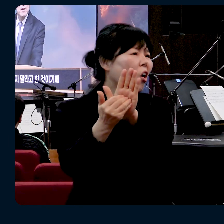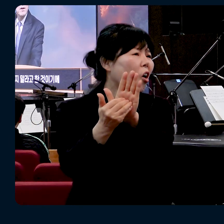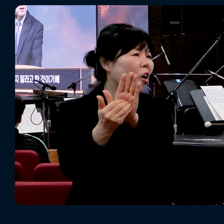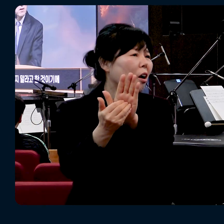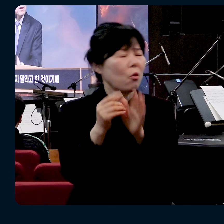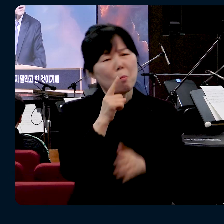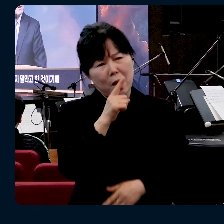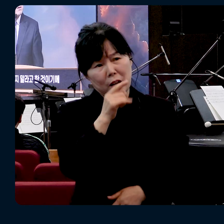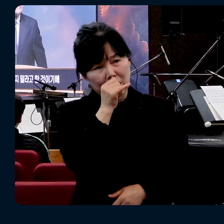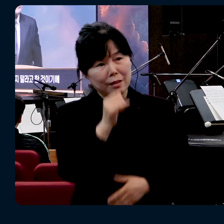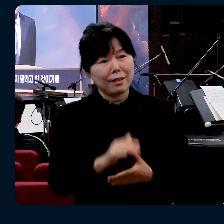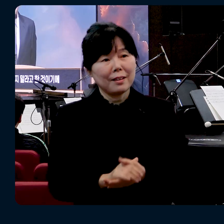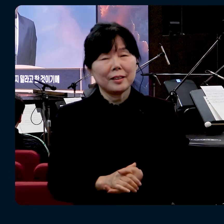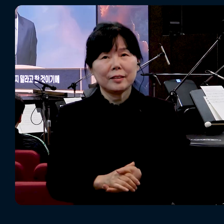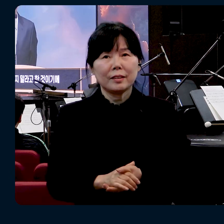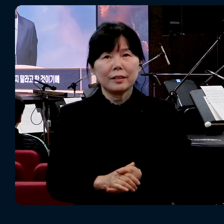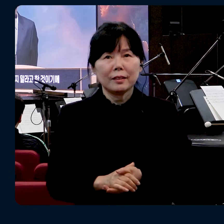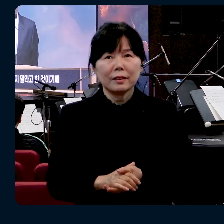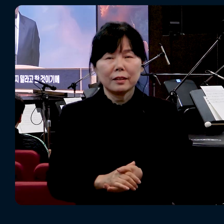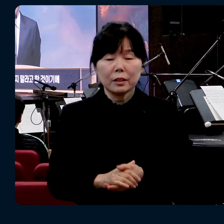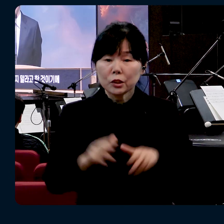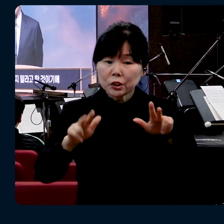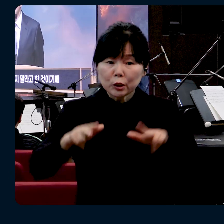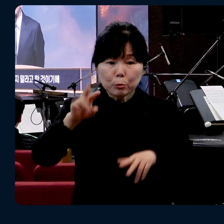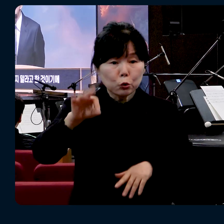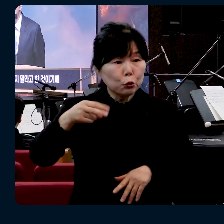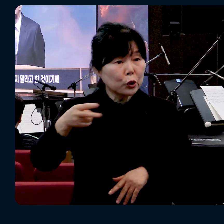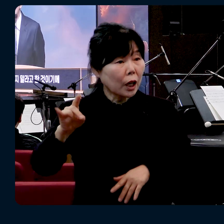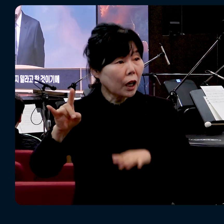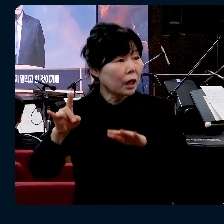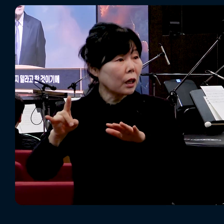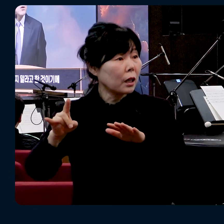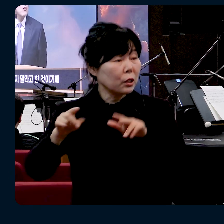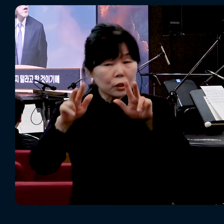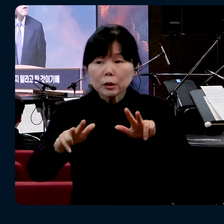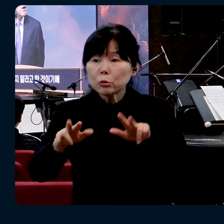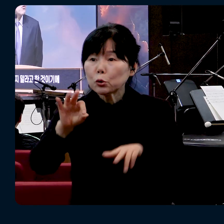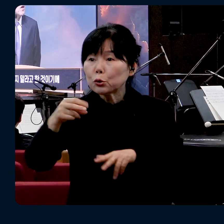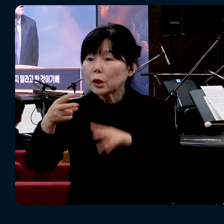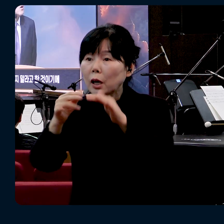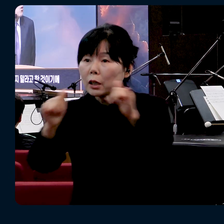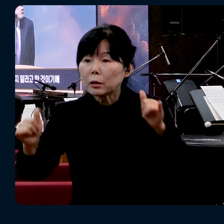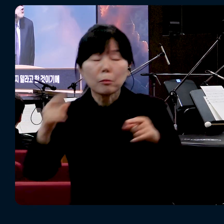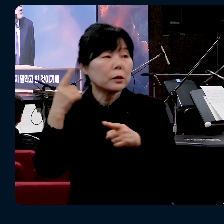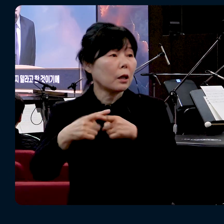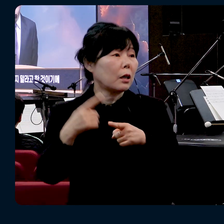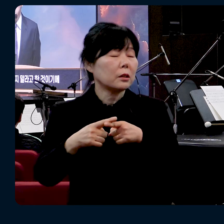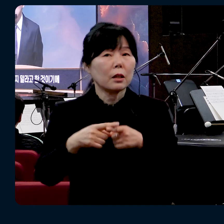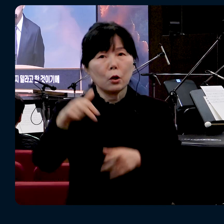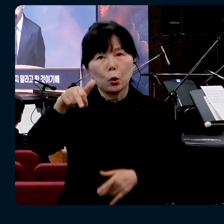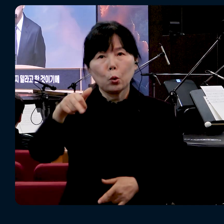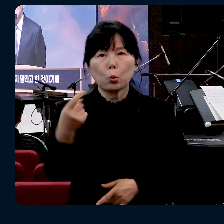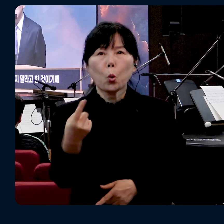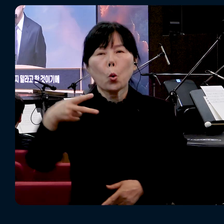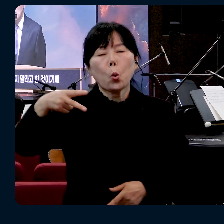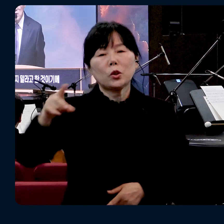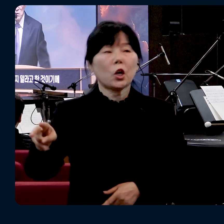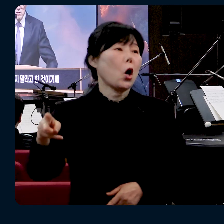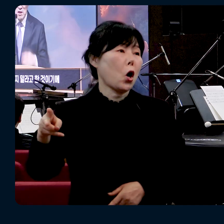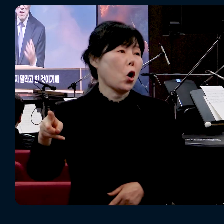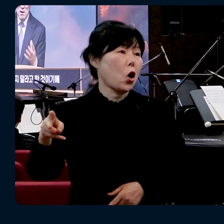그런데 지금도 물론 유대인들 같은 경우에 그런 게 있죠, 그렇죠? 그래서 유대인들 가운데 코셔라는 게 있지